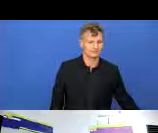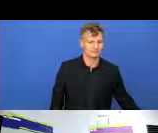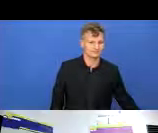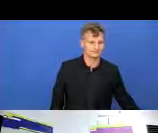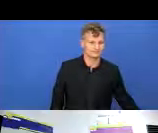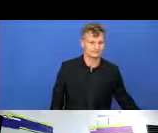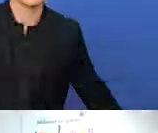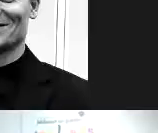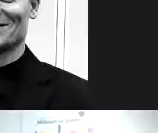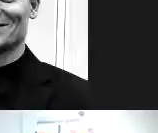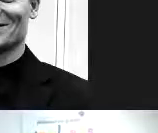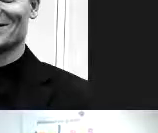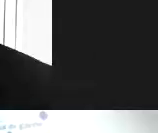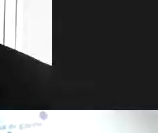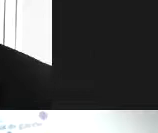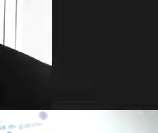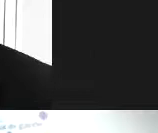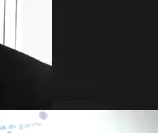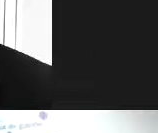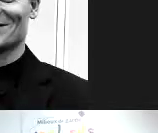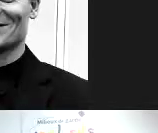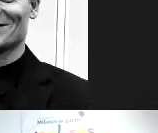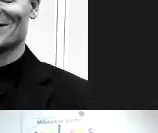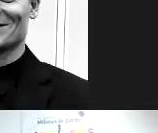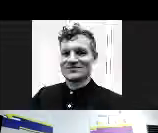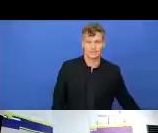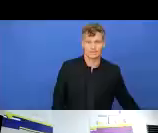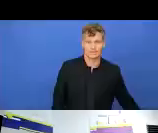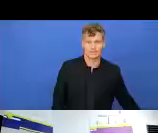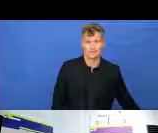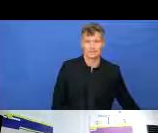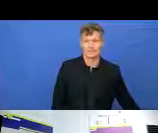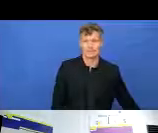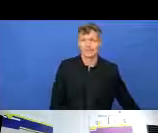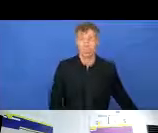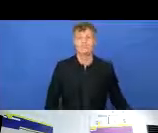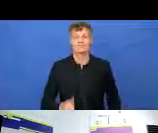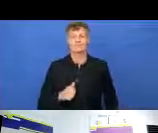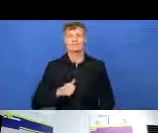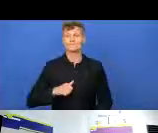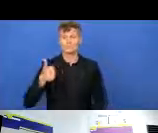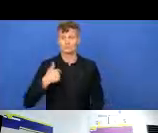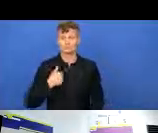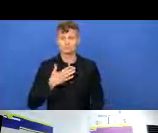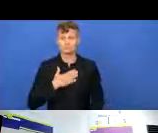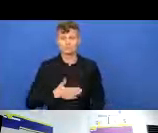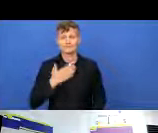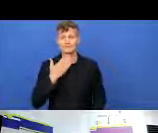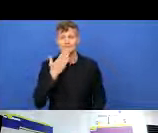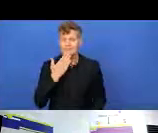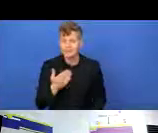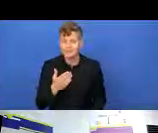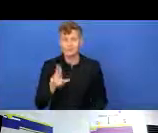OK, good. Je désire avant toute chose remercier l'UNESCO pour cette possibilité de